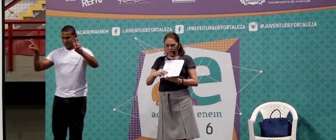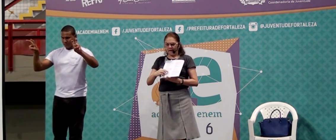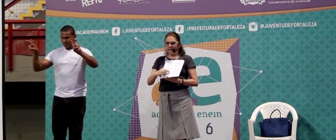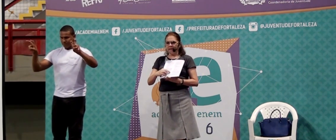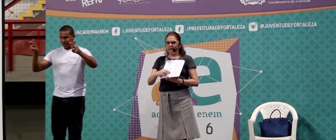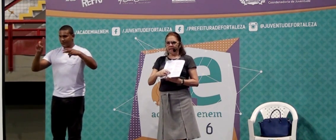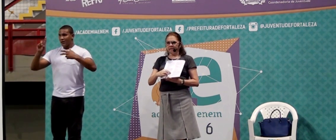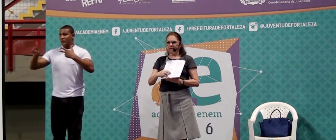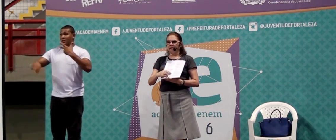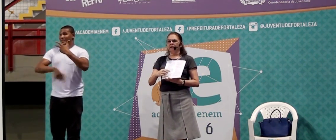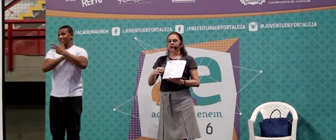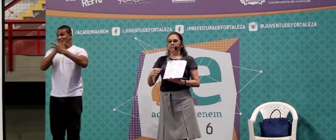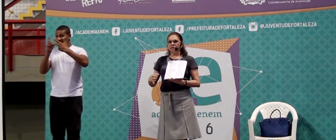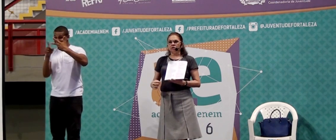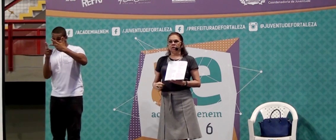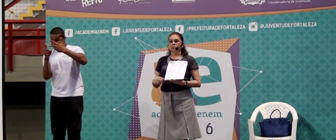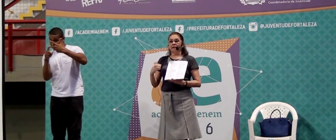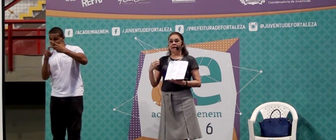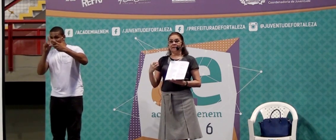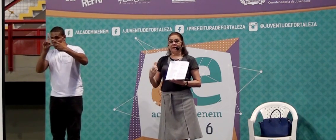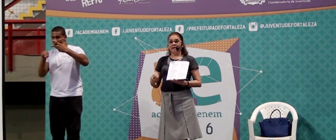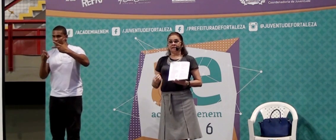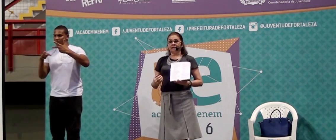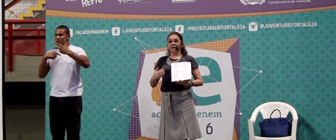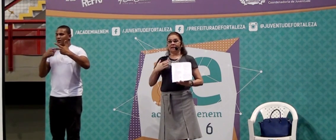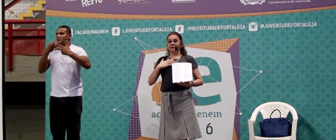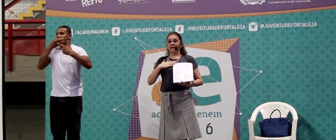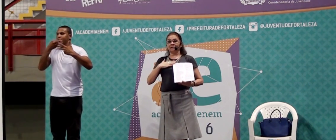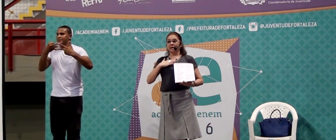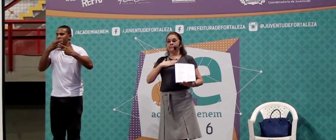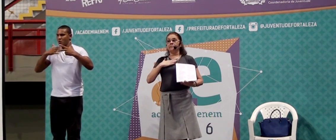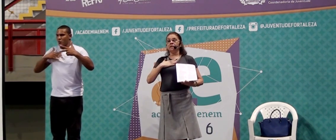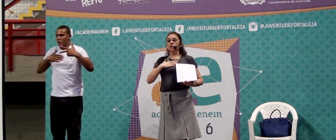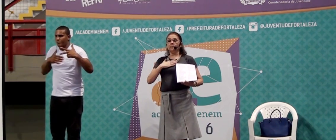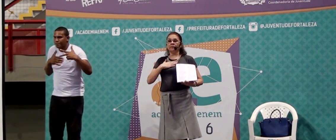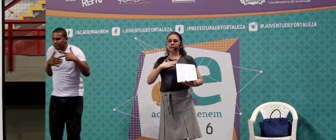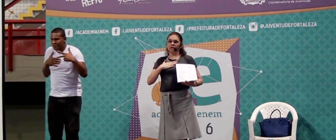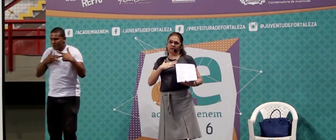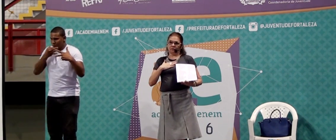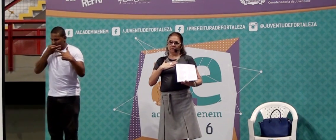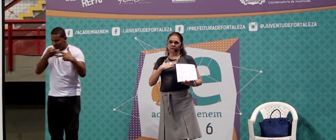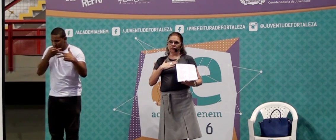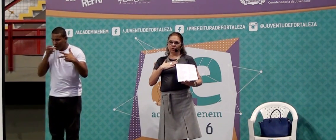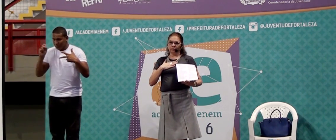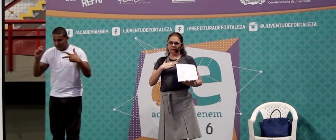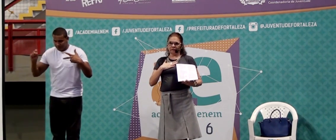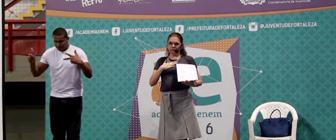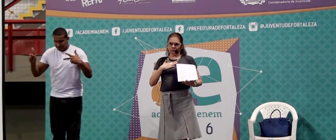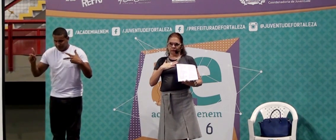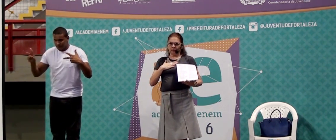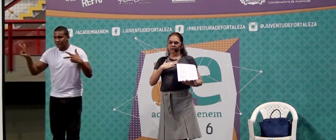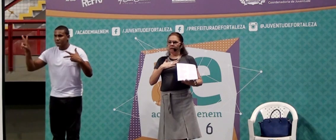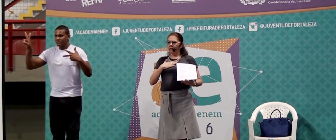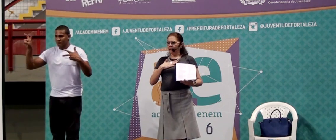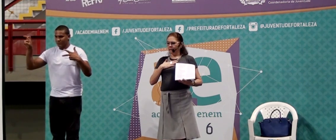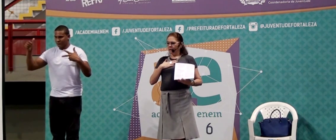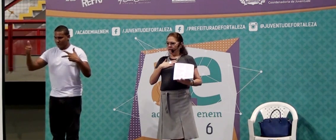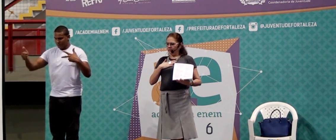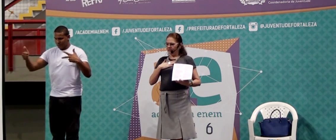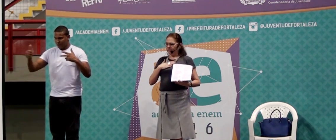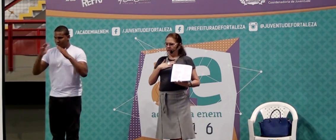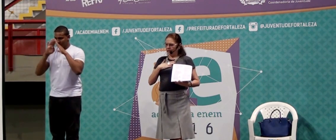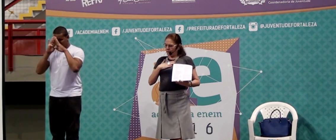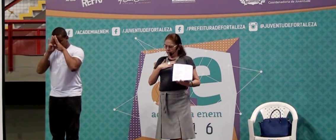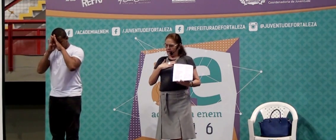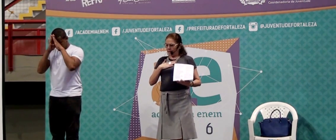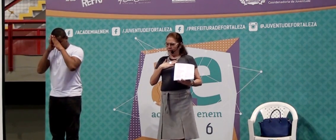e coloca a tese. Repetindo, o que é a tese? A tese é a minha opinião sobre o assunto, tá?